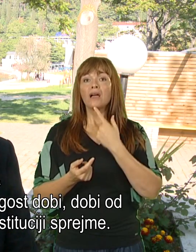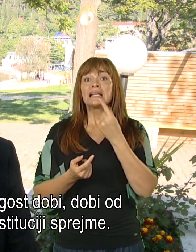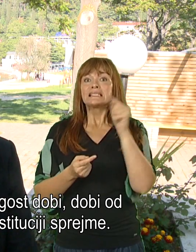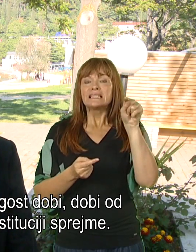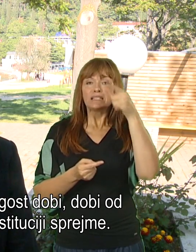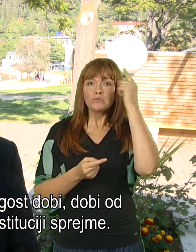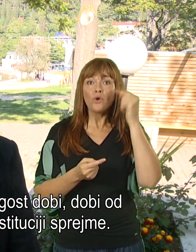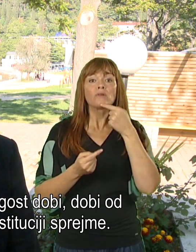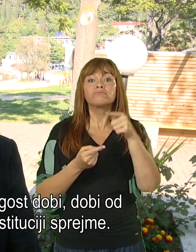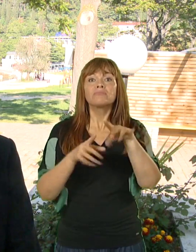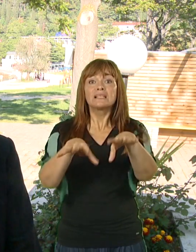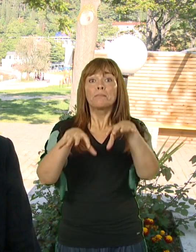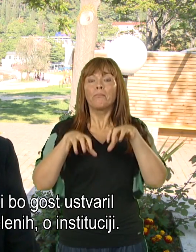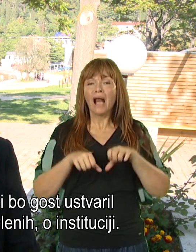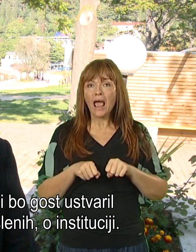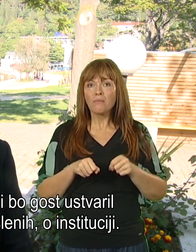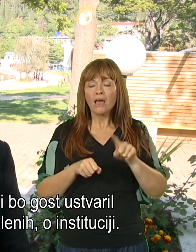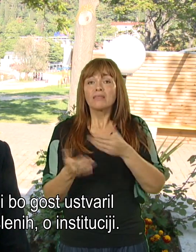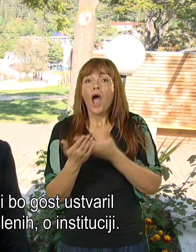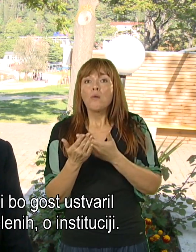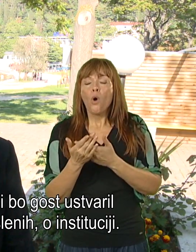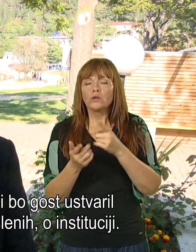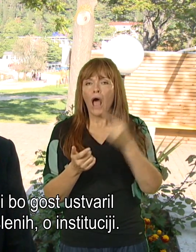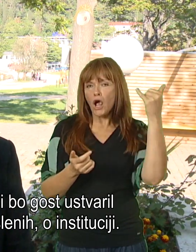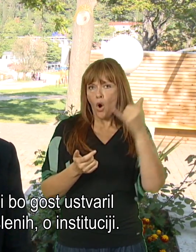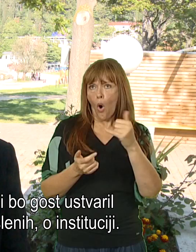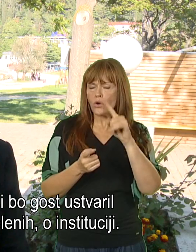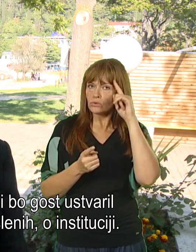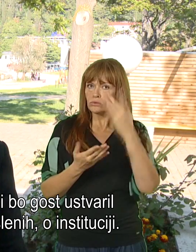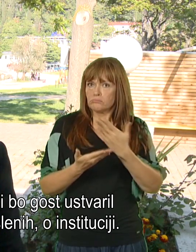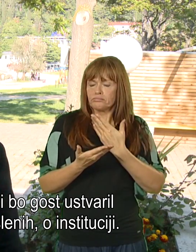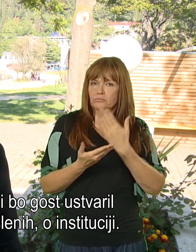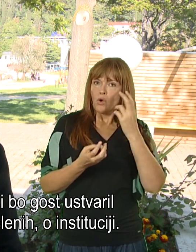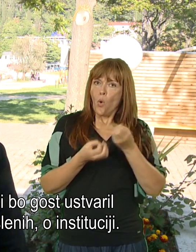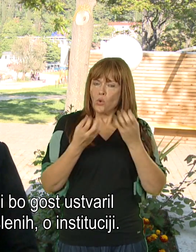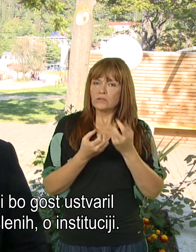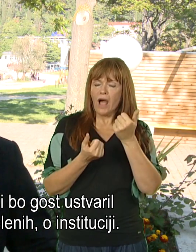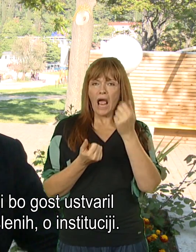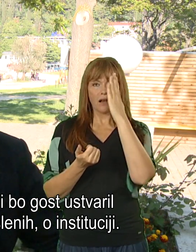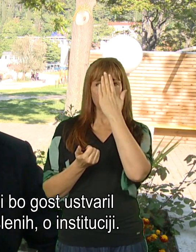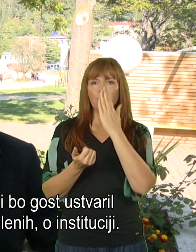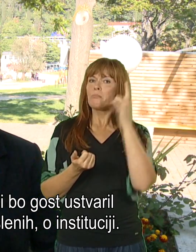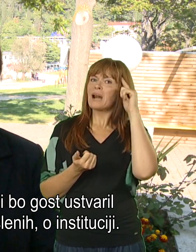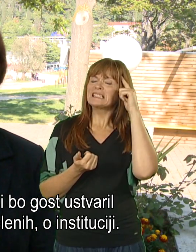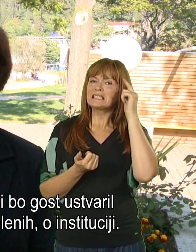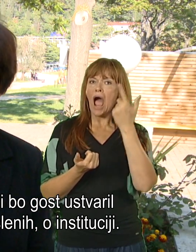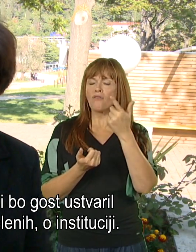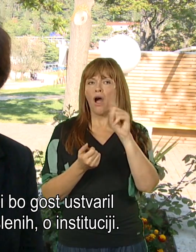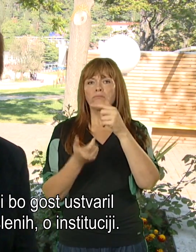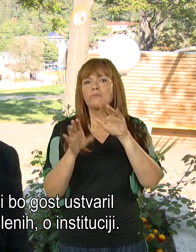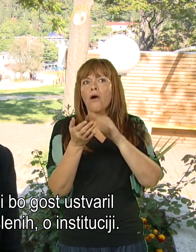inštituciji sprejme. Torej si bo na podlagi tega gost tudi ustvaril neko predstavo o tem,